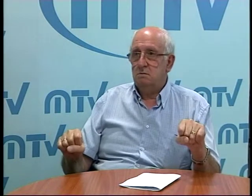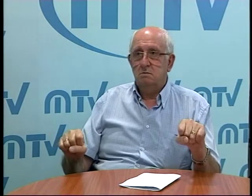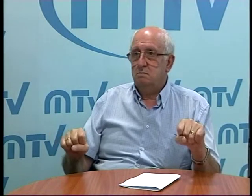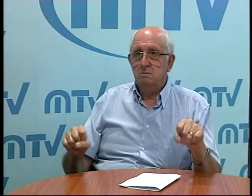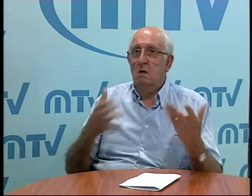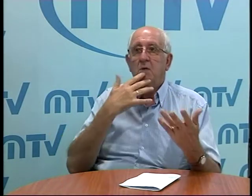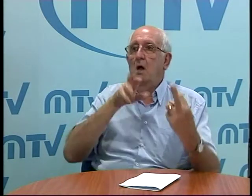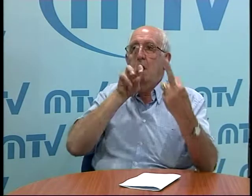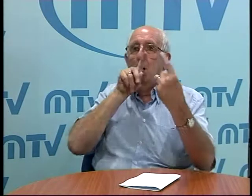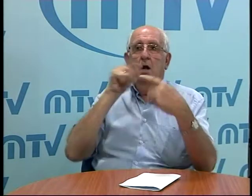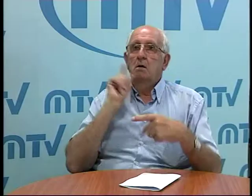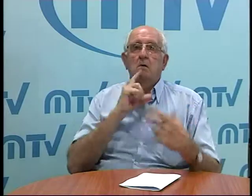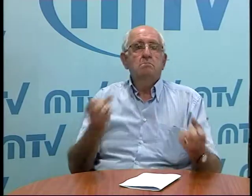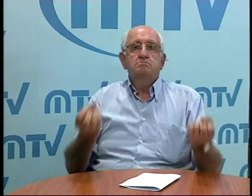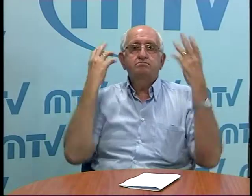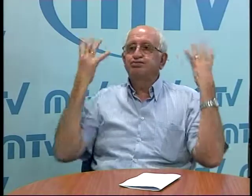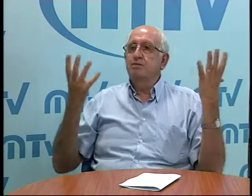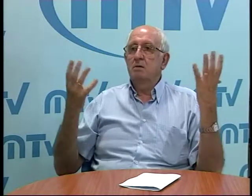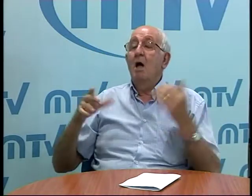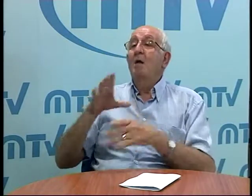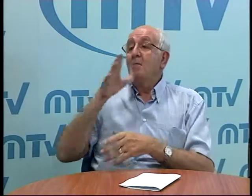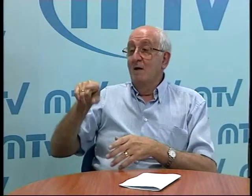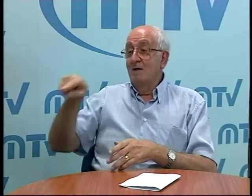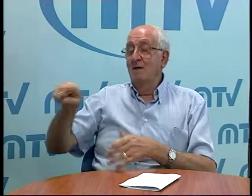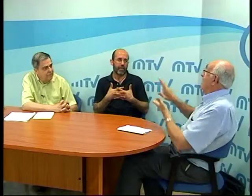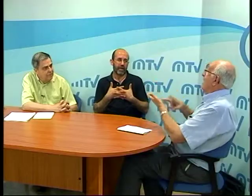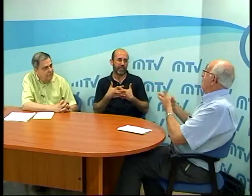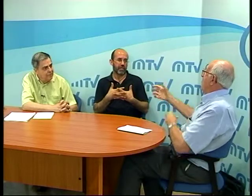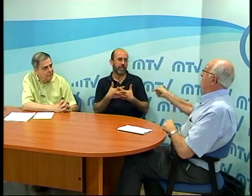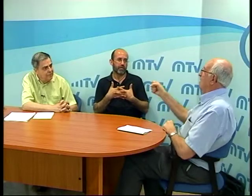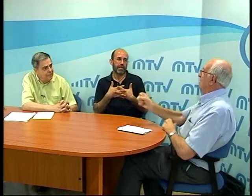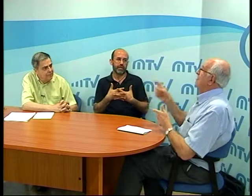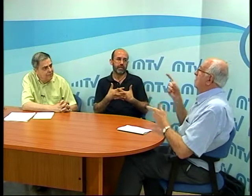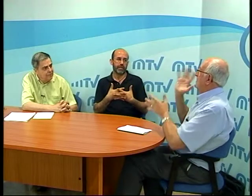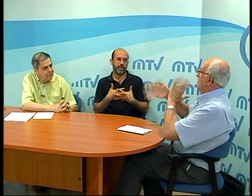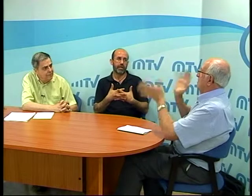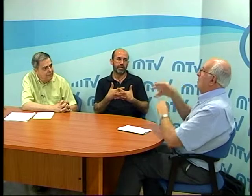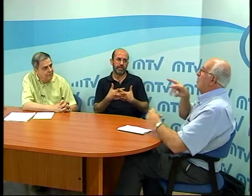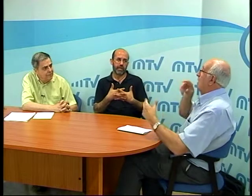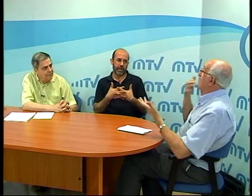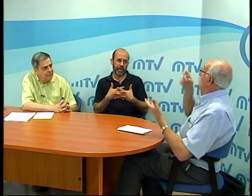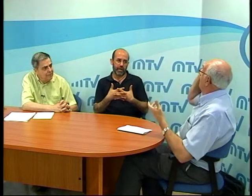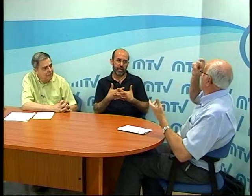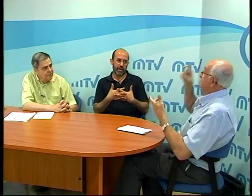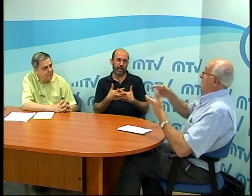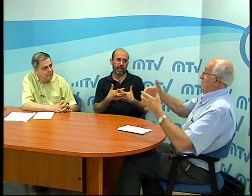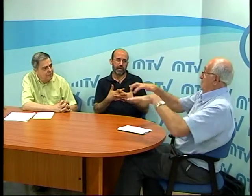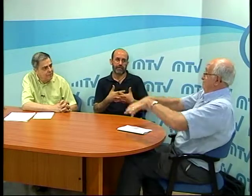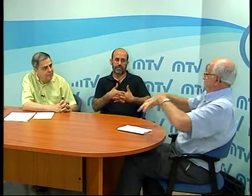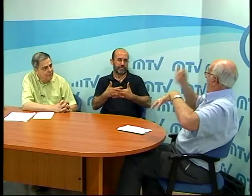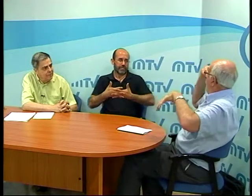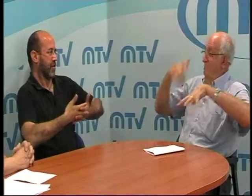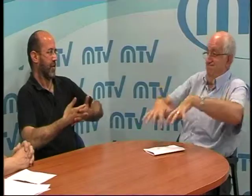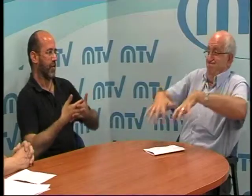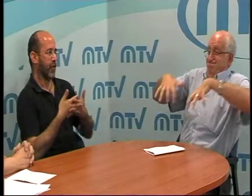pueda acceder a una carrera universitaria, ¿no? Empiezan a hablar allí, empiezan a dar explicaciones, y con el intérprete sí